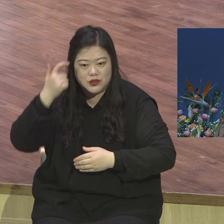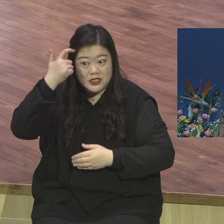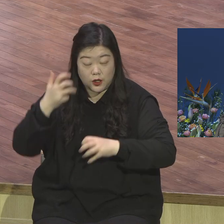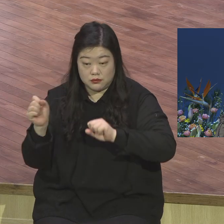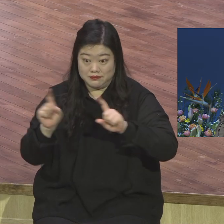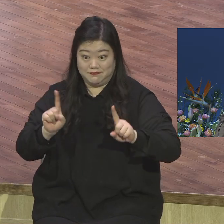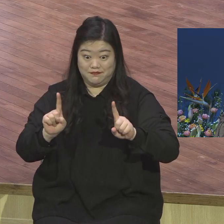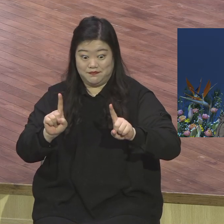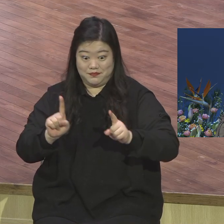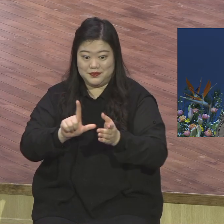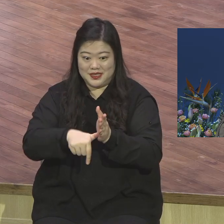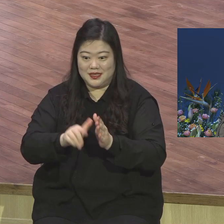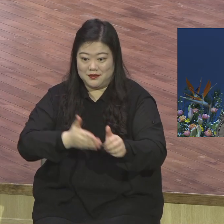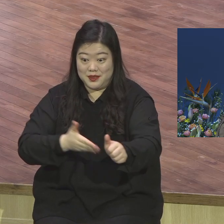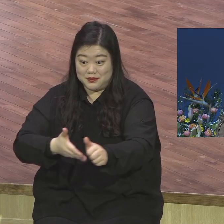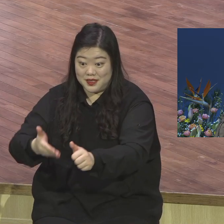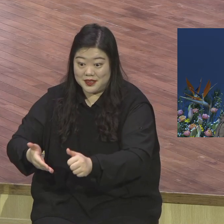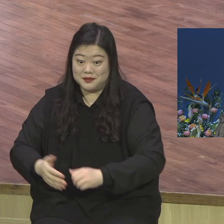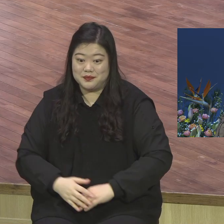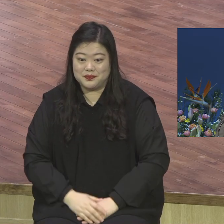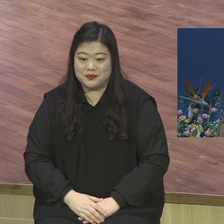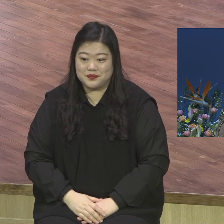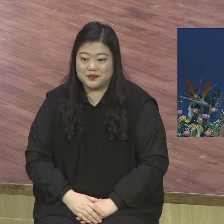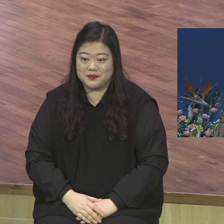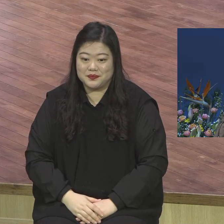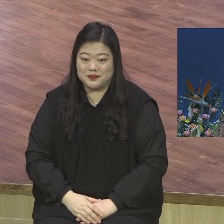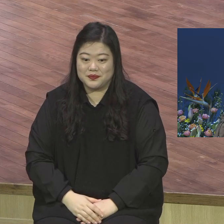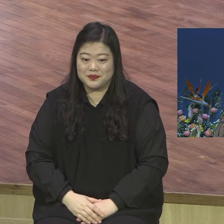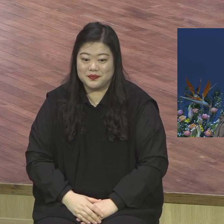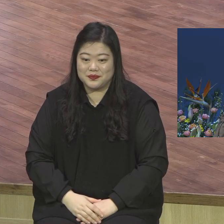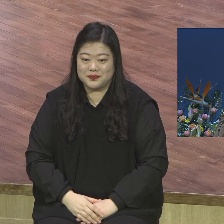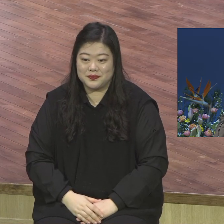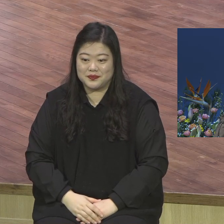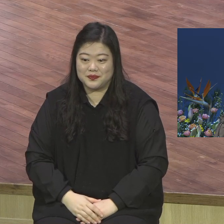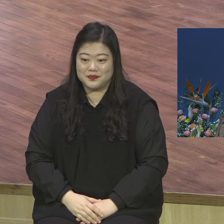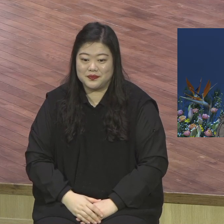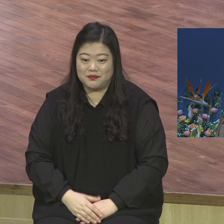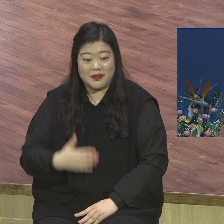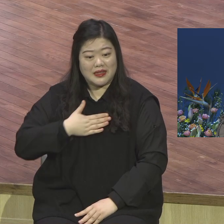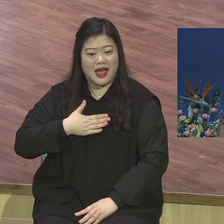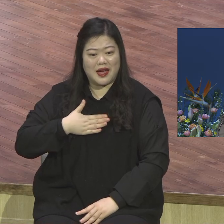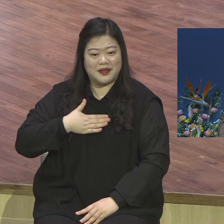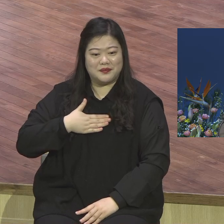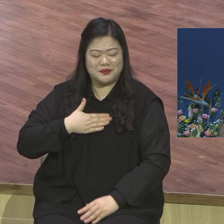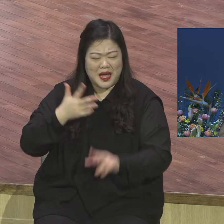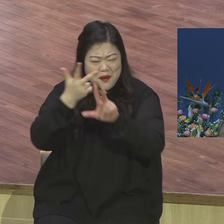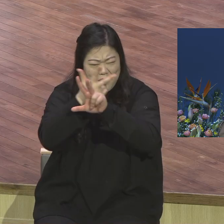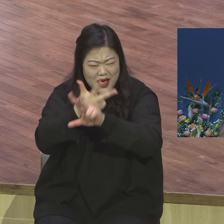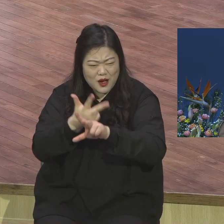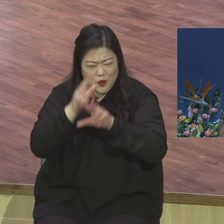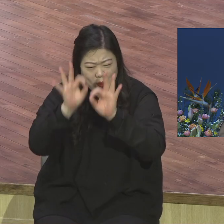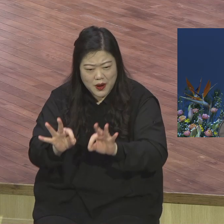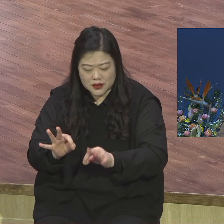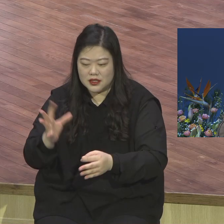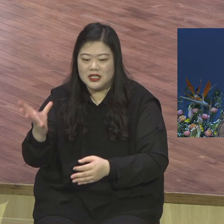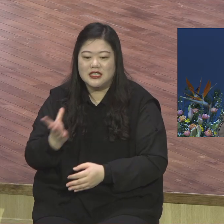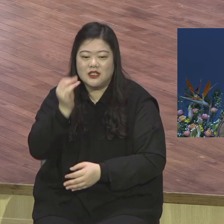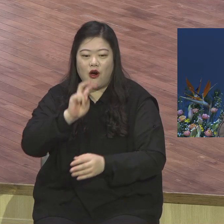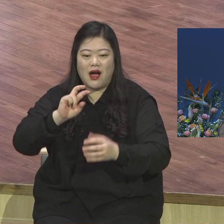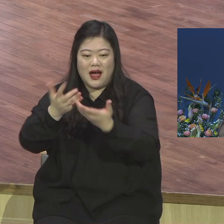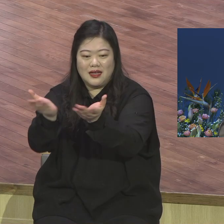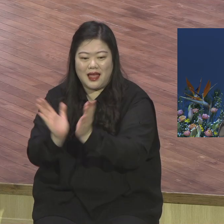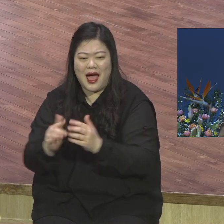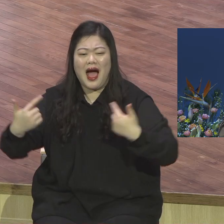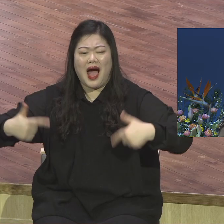바랍니다. 제가 볼 때 성가대 찬양대가 이렇게 악보도 보지 않고 부르는 찬양대 본 적이